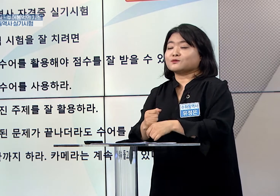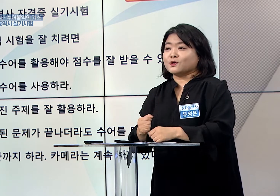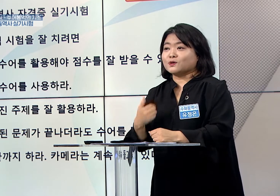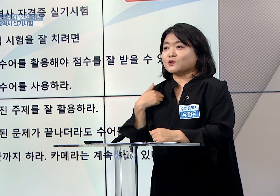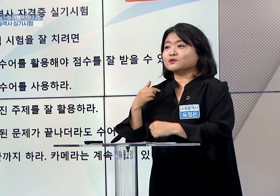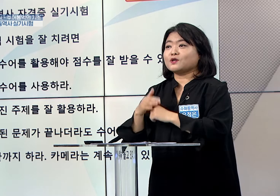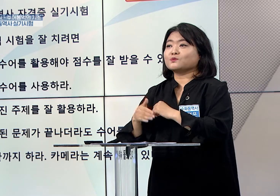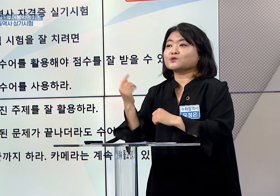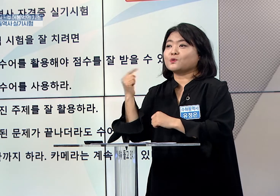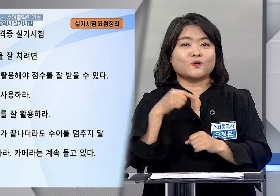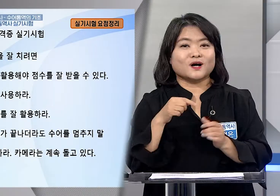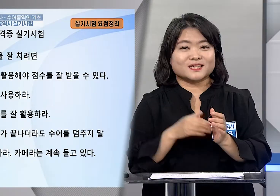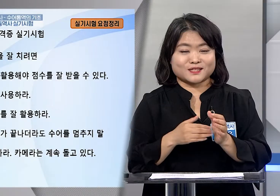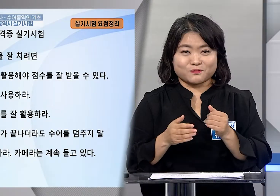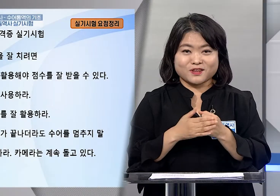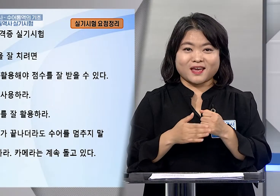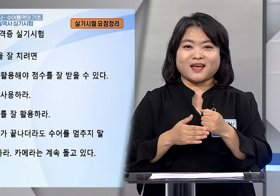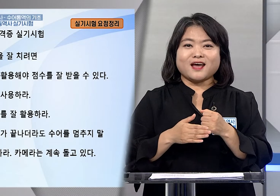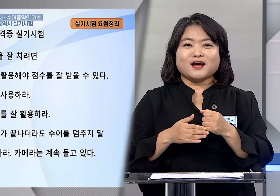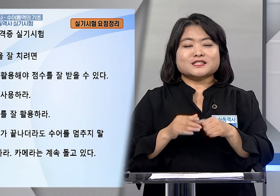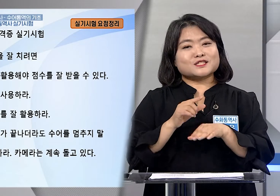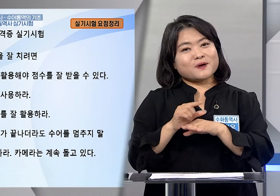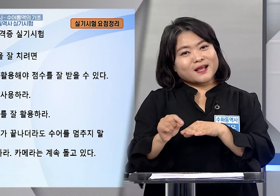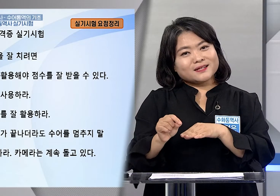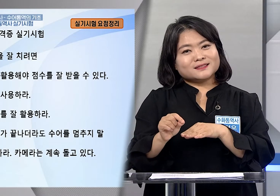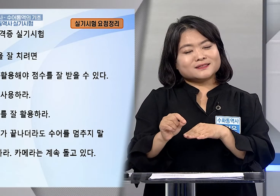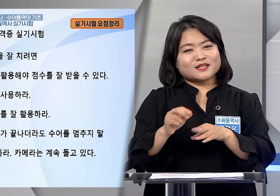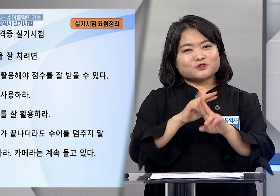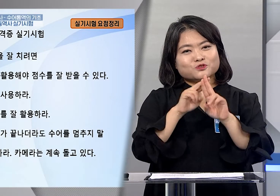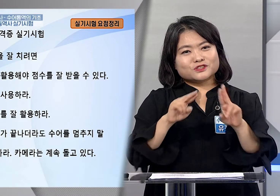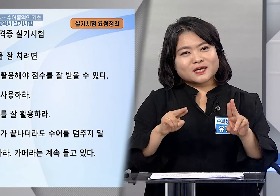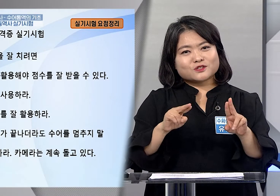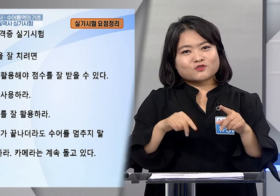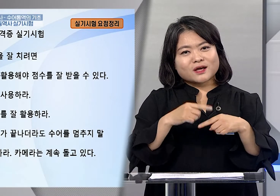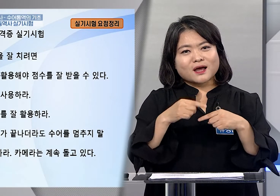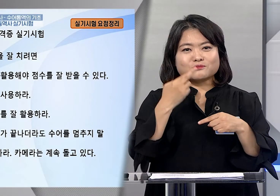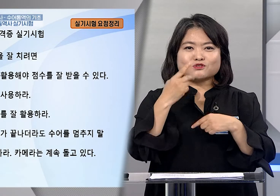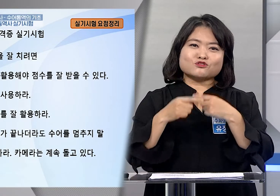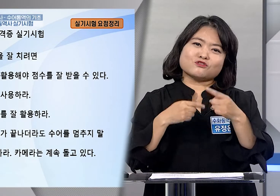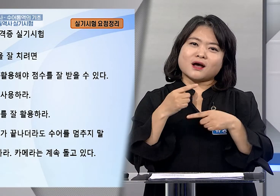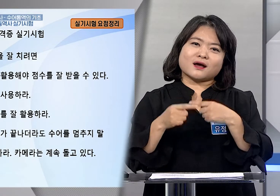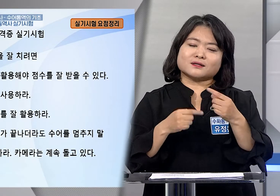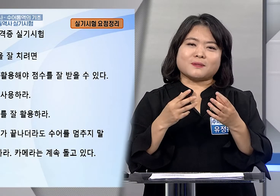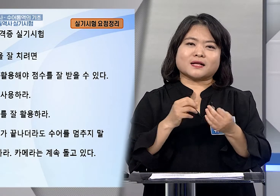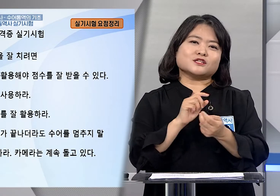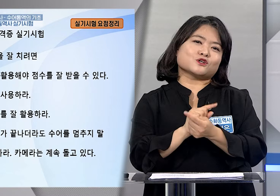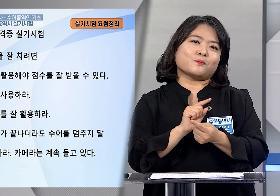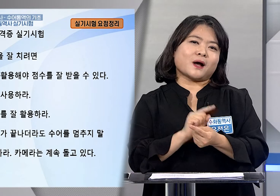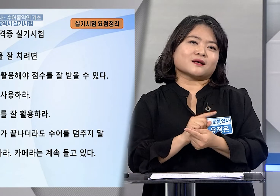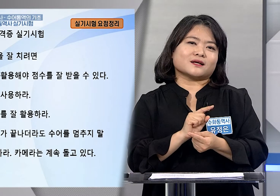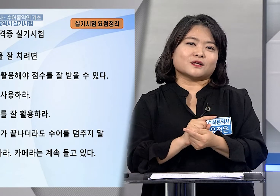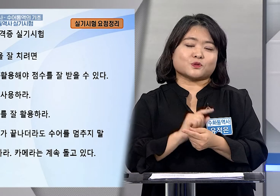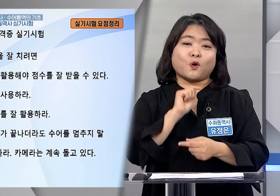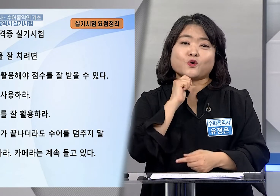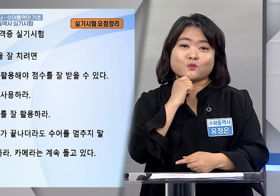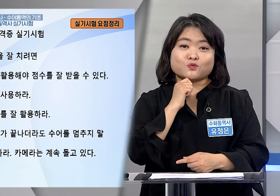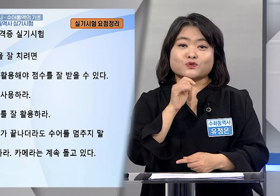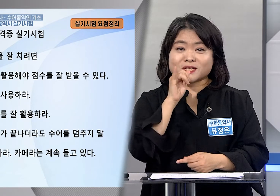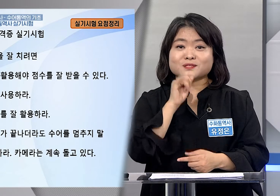하더라고요. 저는 대구에서 올라왔기 때문에 지방에는 아직 국제수화나 미국 수화를 많이 접하기가 좀 어려운 부분이